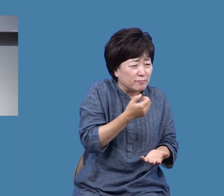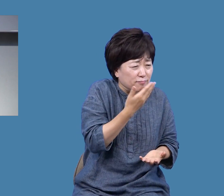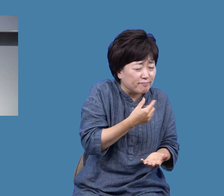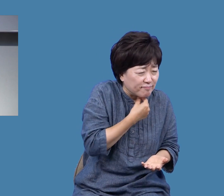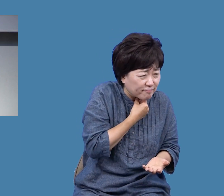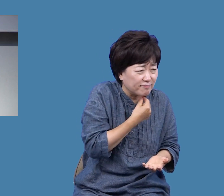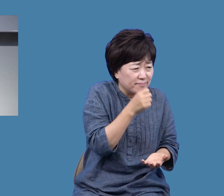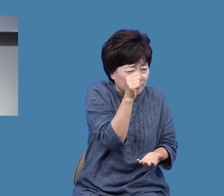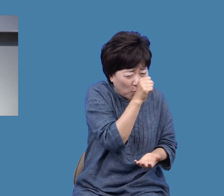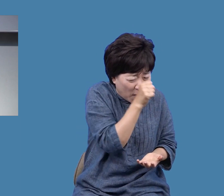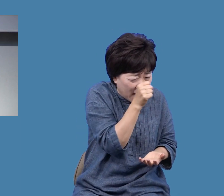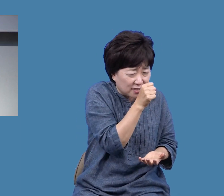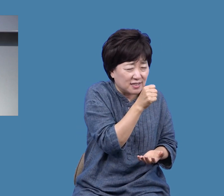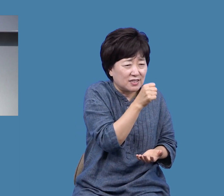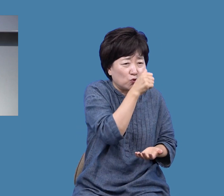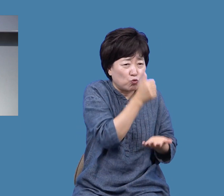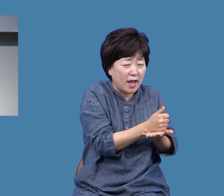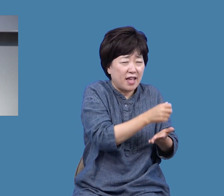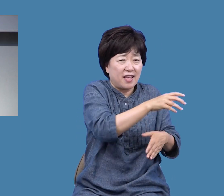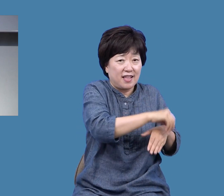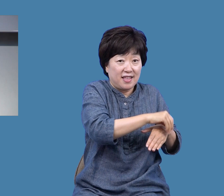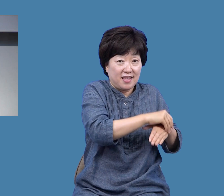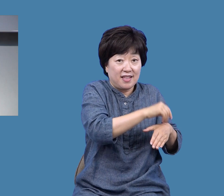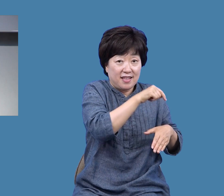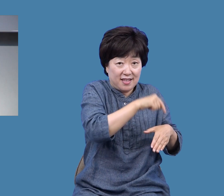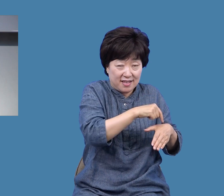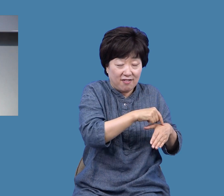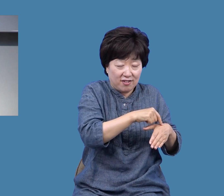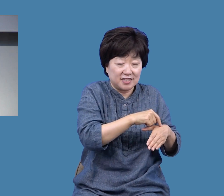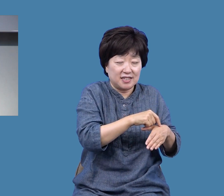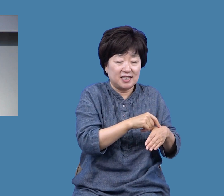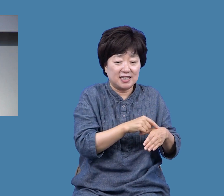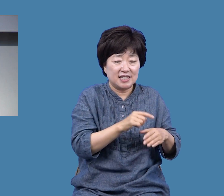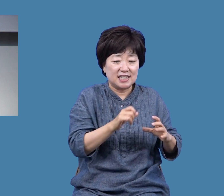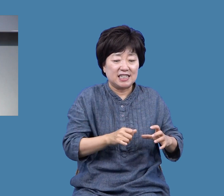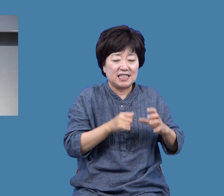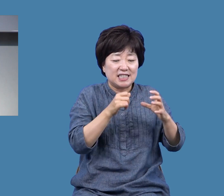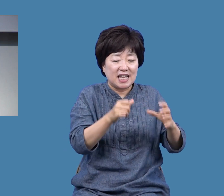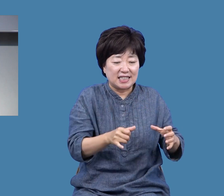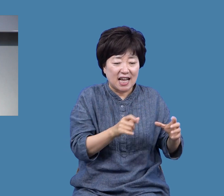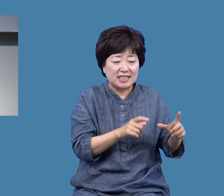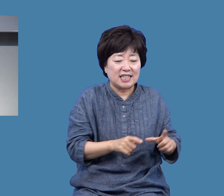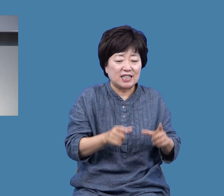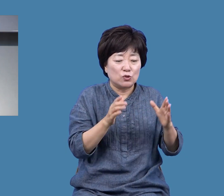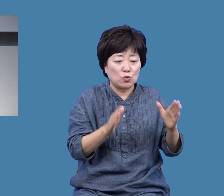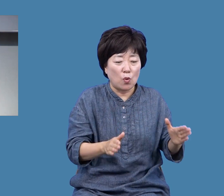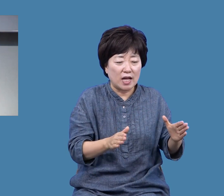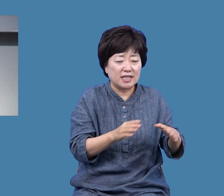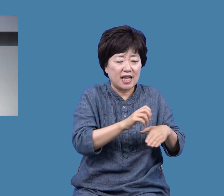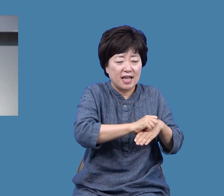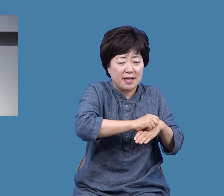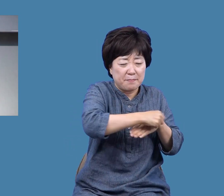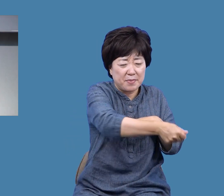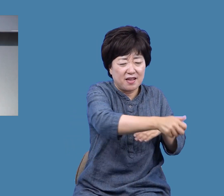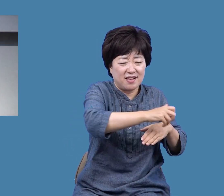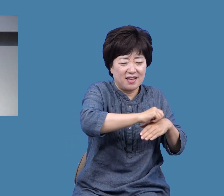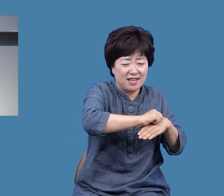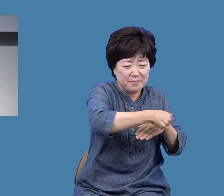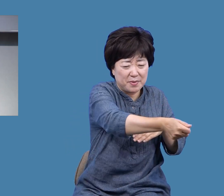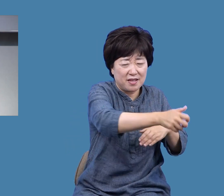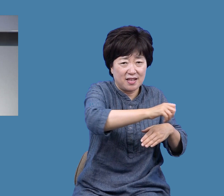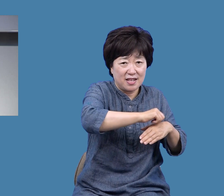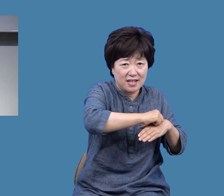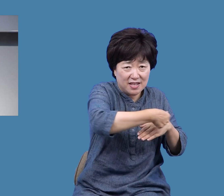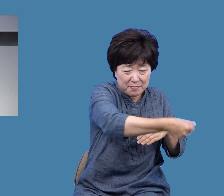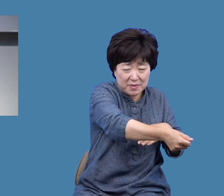그것만 좋아하고 하는 본능이 있었다면 이 본능이 이 땅을 살아가면서 조금씩 변해서